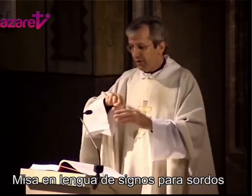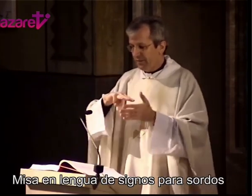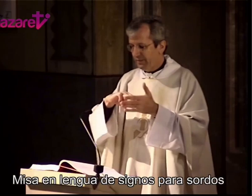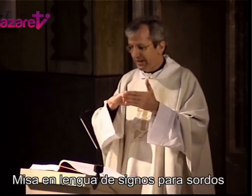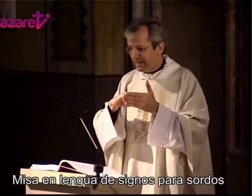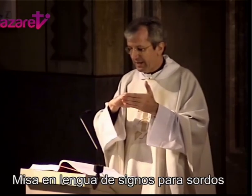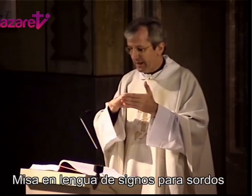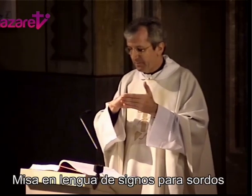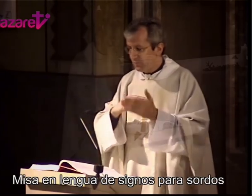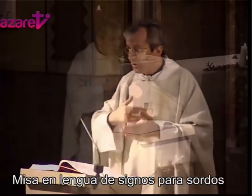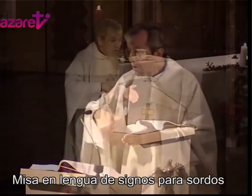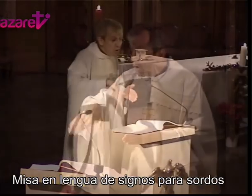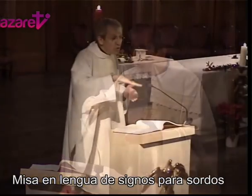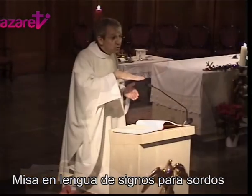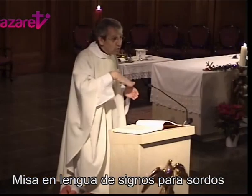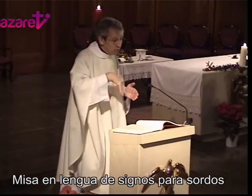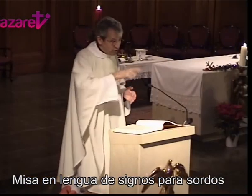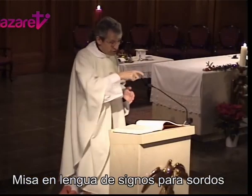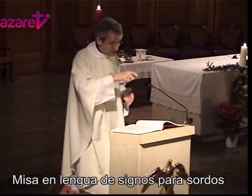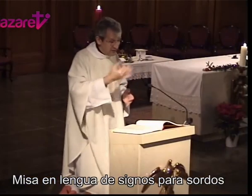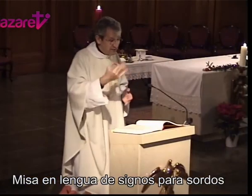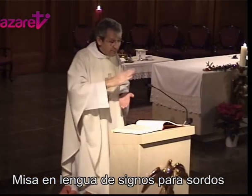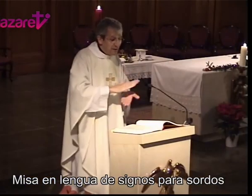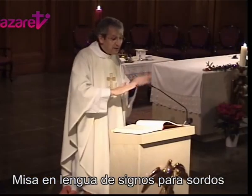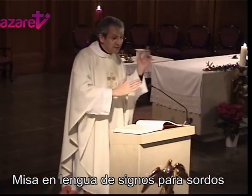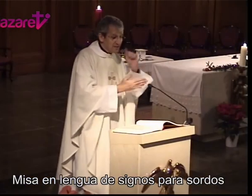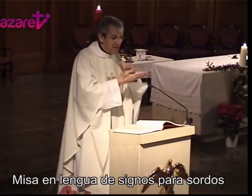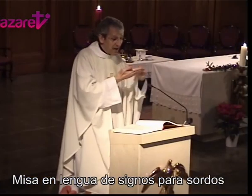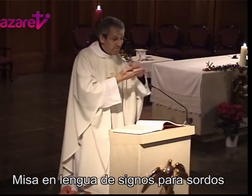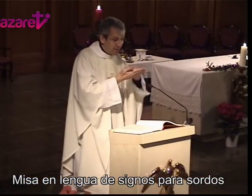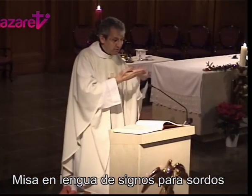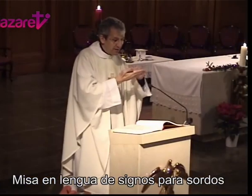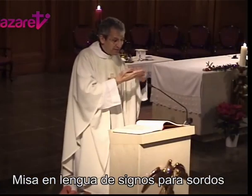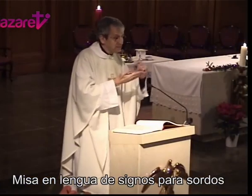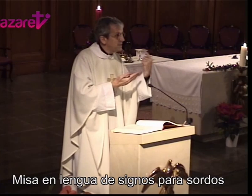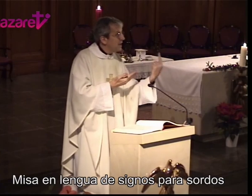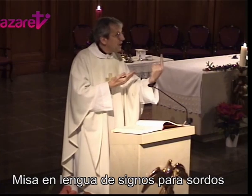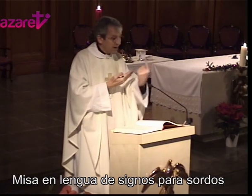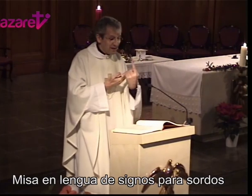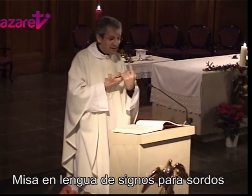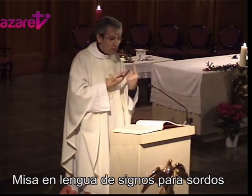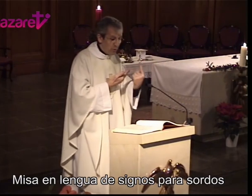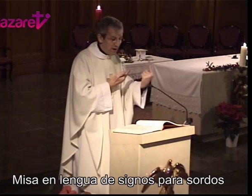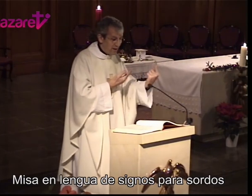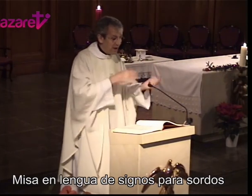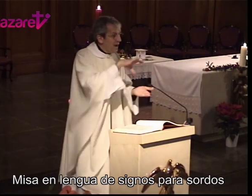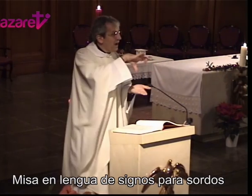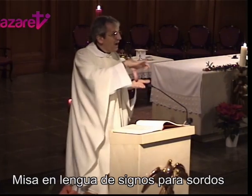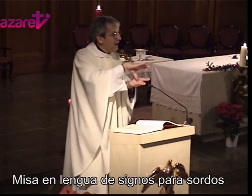de Siria. Todos debían irse a empadronarse, cada cual a